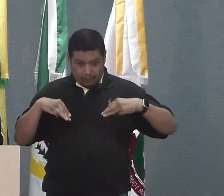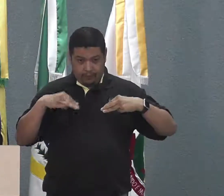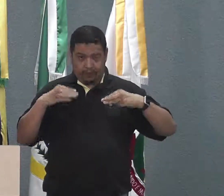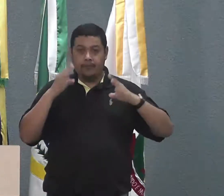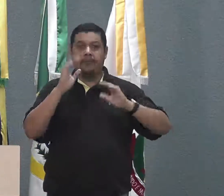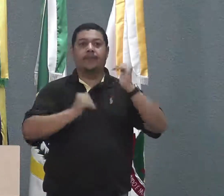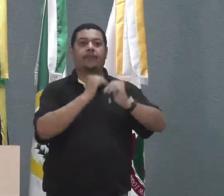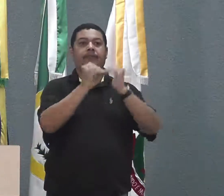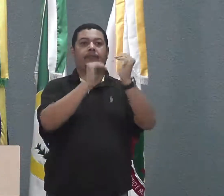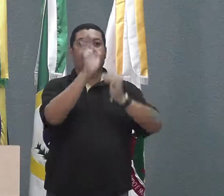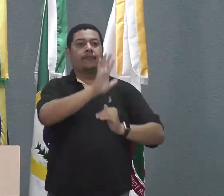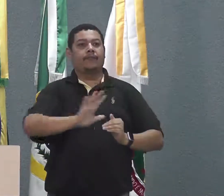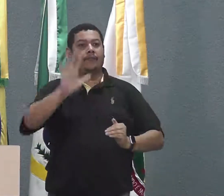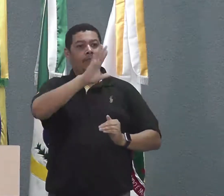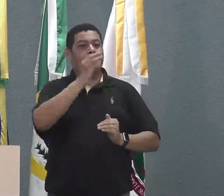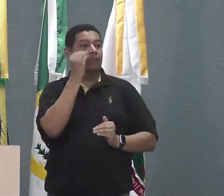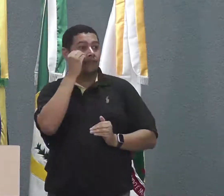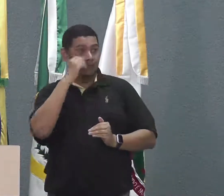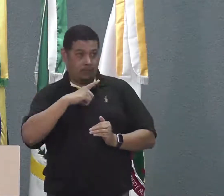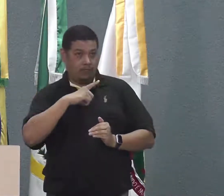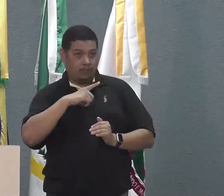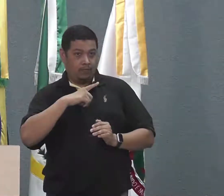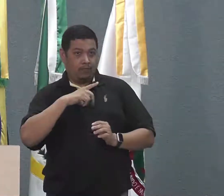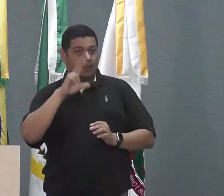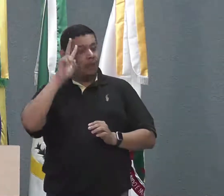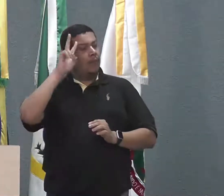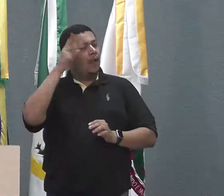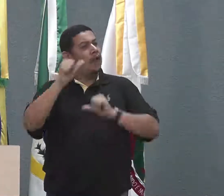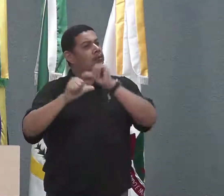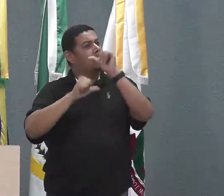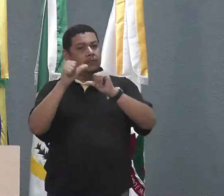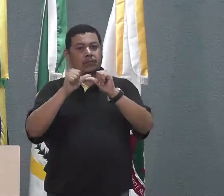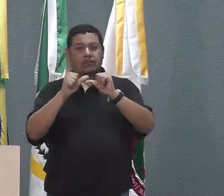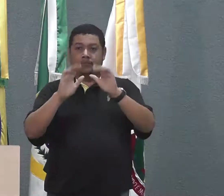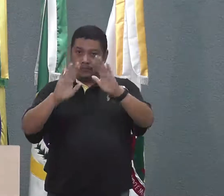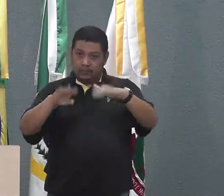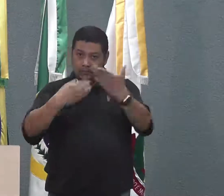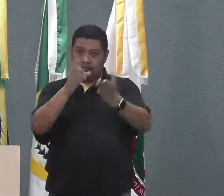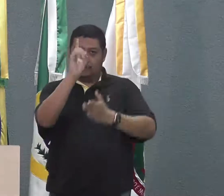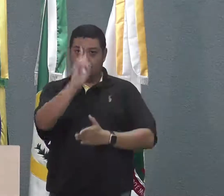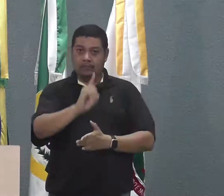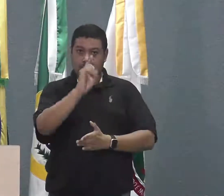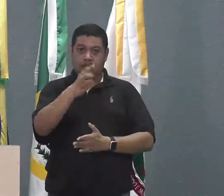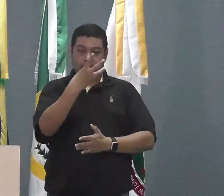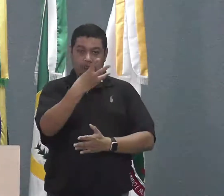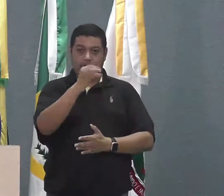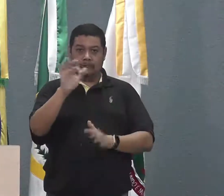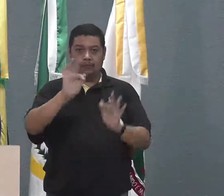Regional reveja o seu posicionamento e dê o direito às